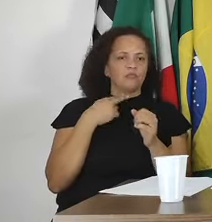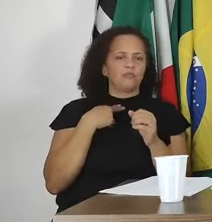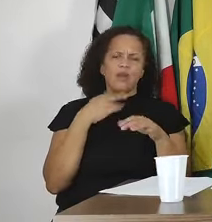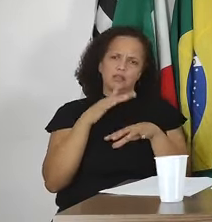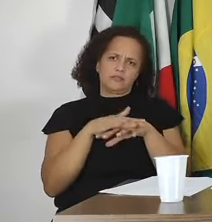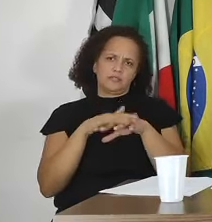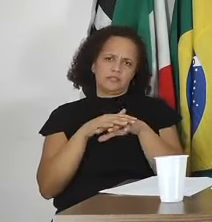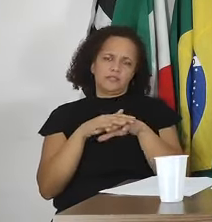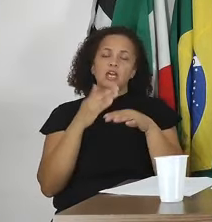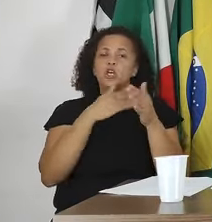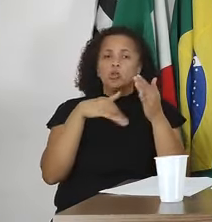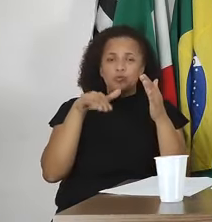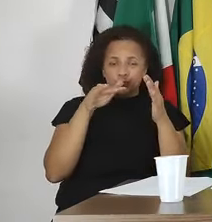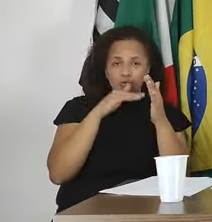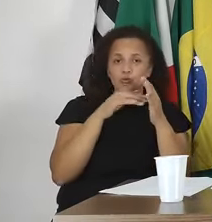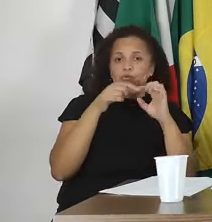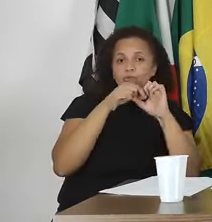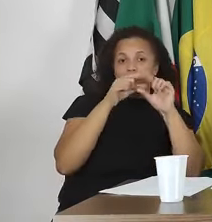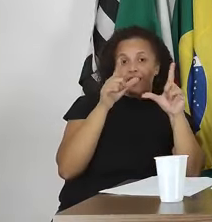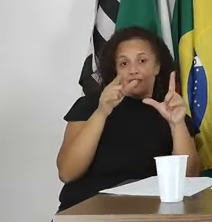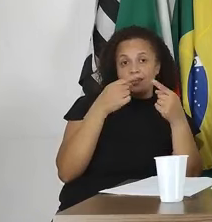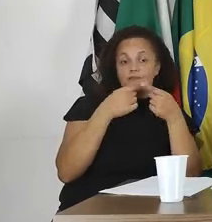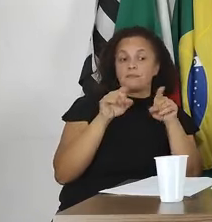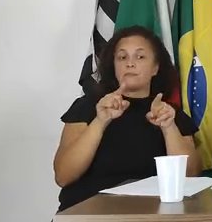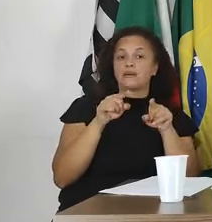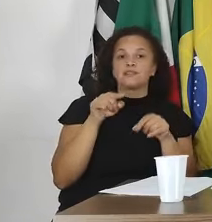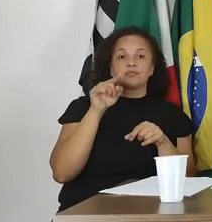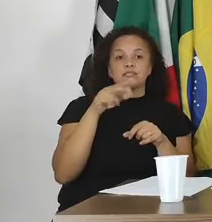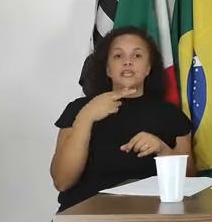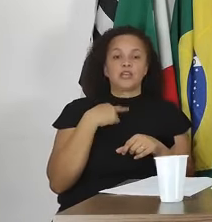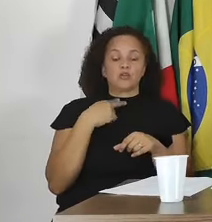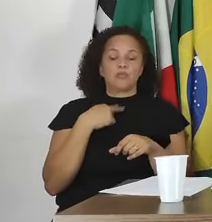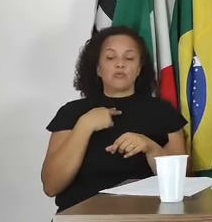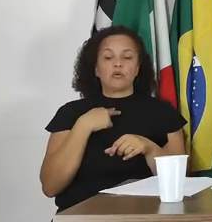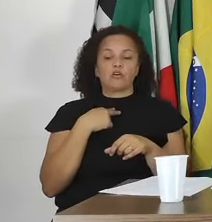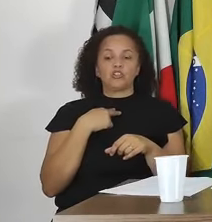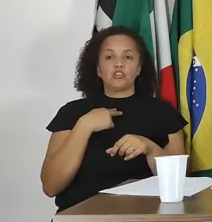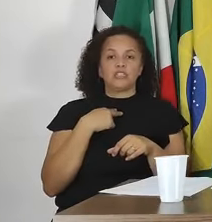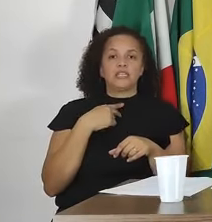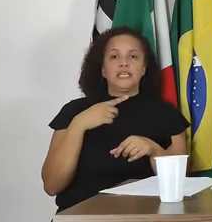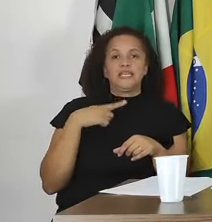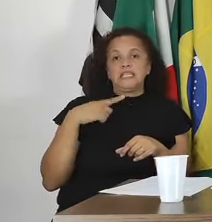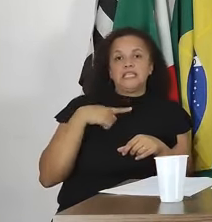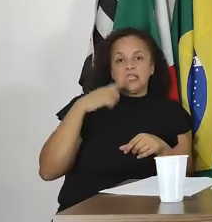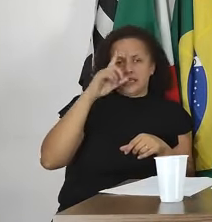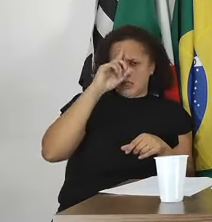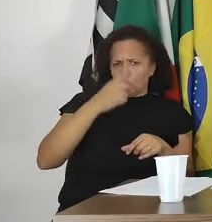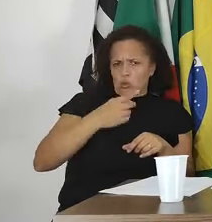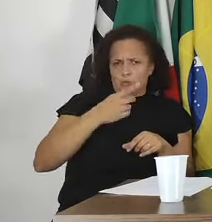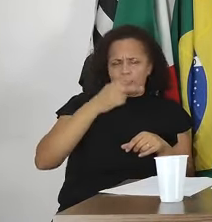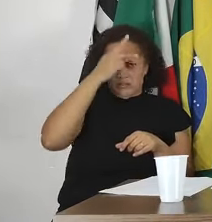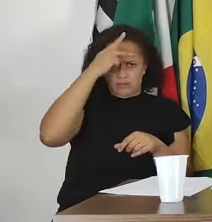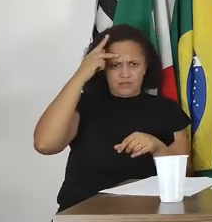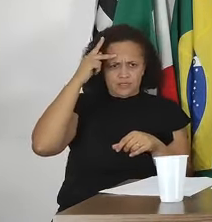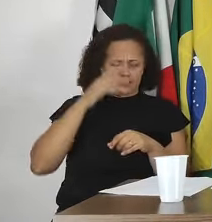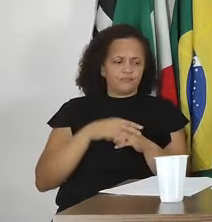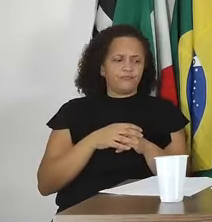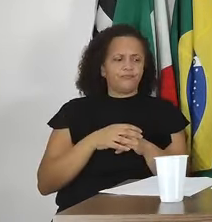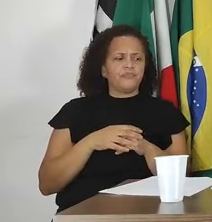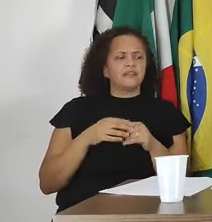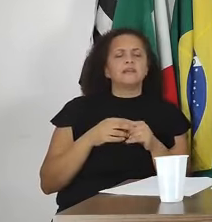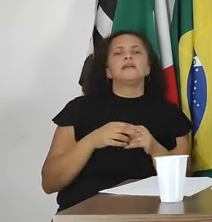lícitas, mas eu não me deixarei dominar por elas. E lá no 1 Coríntios 10, 23, fala